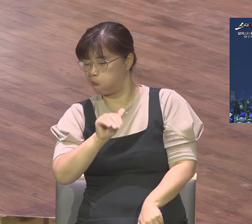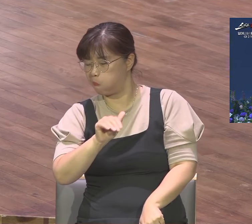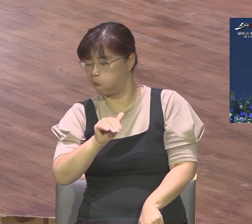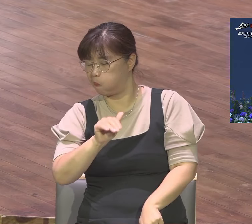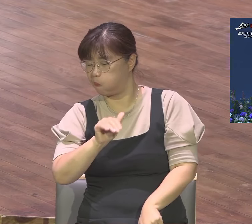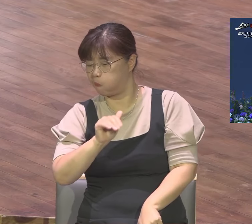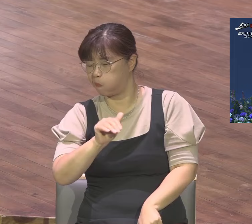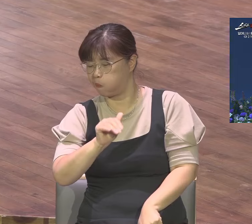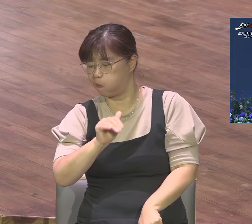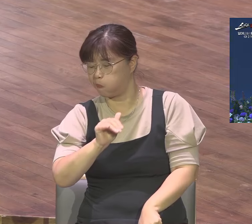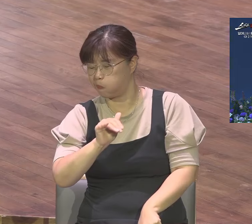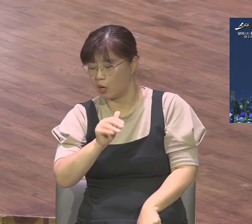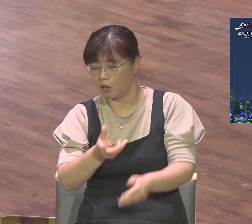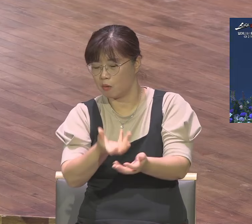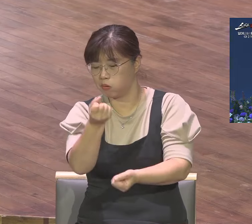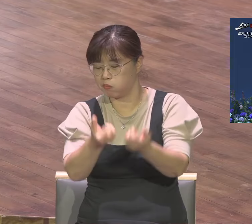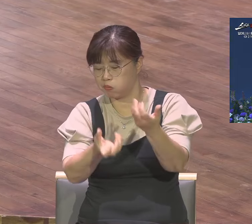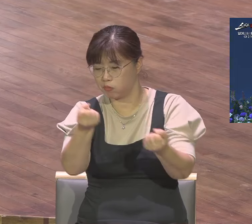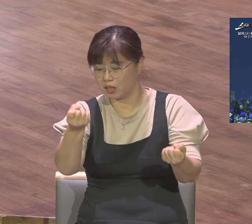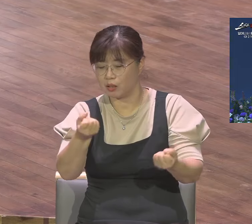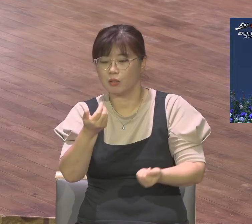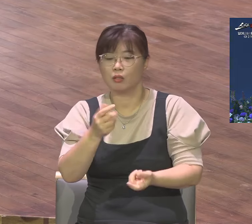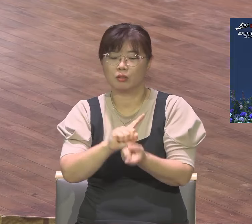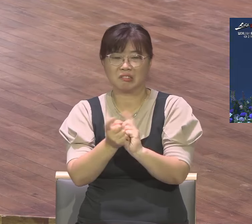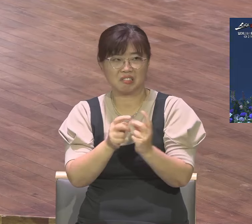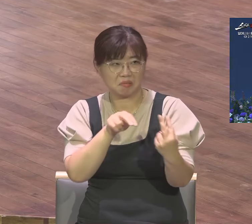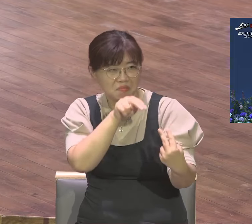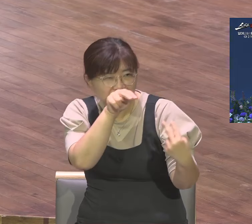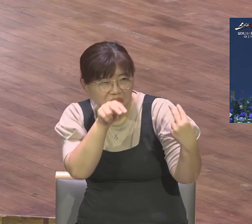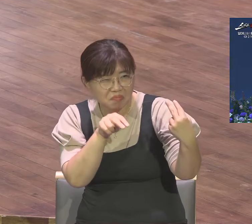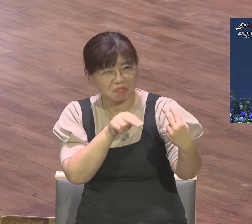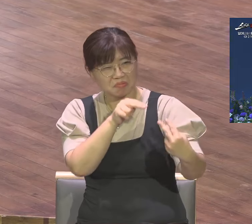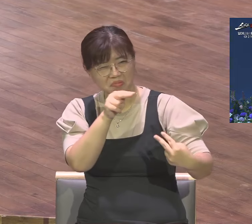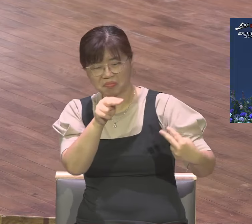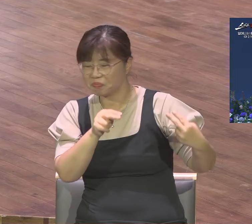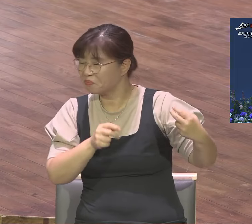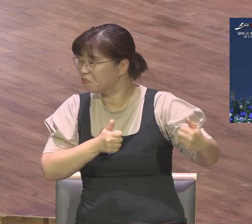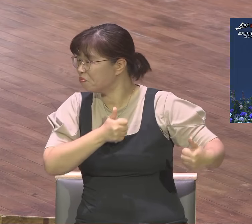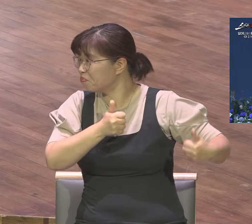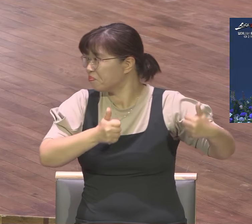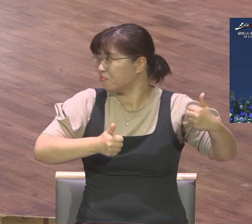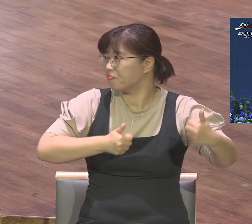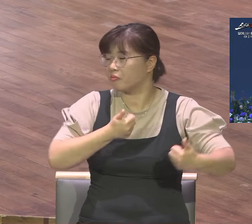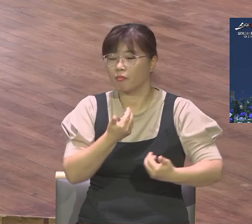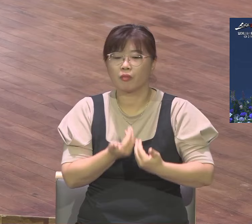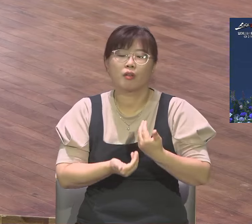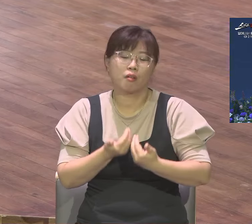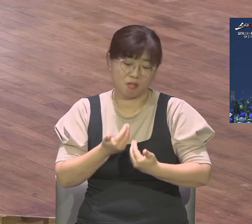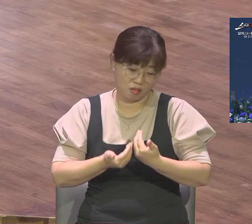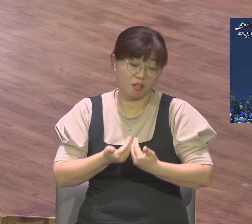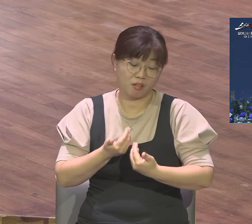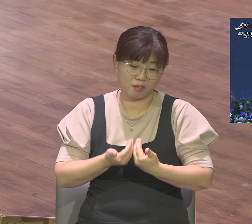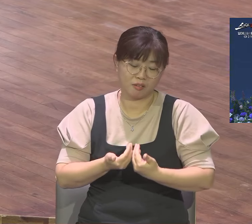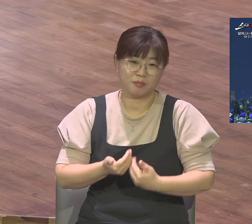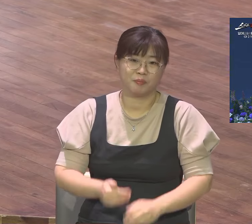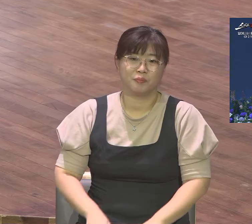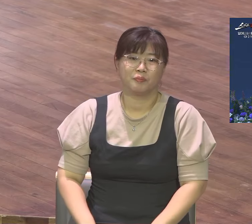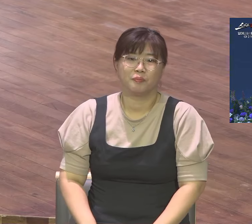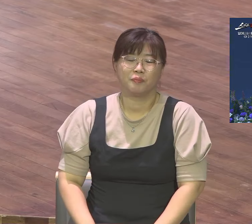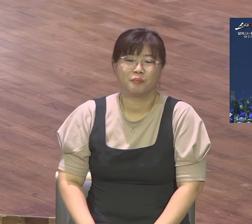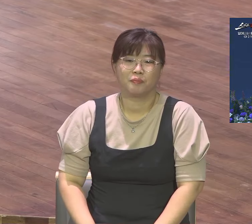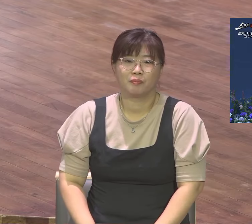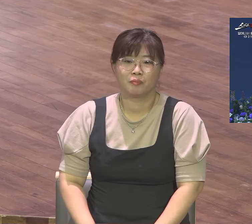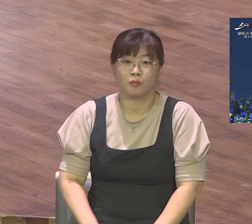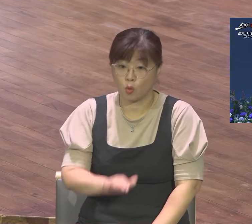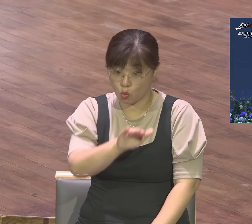지금 교회들이 다 당하고 있어요. 그래서 우리가 속지 말아야 될 것은 성령이 하나 되게 하신